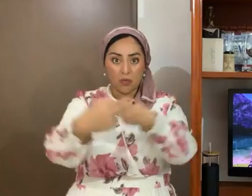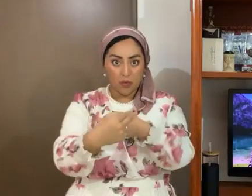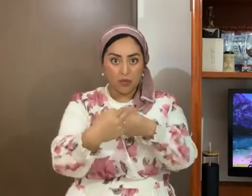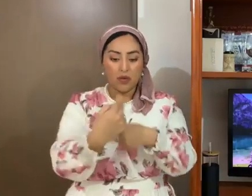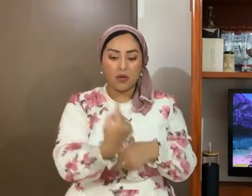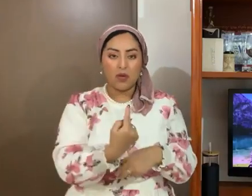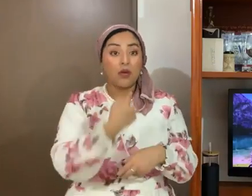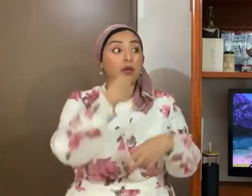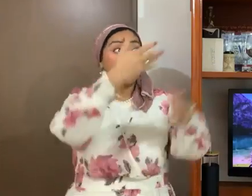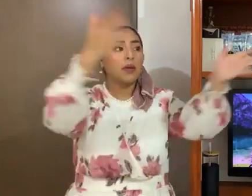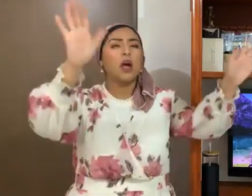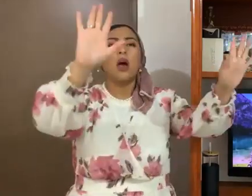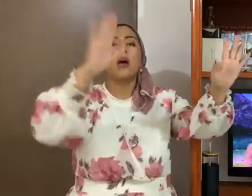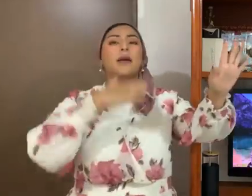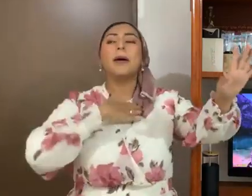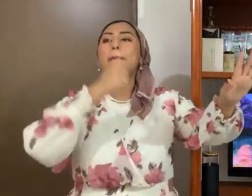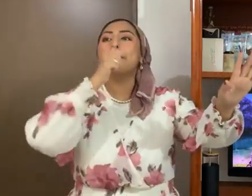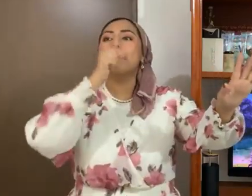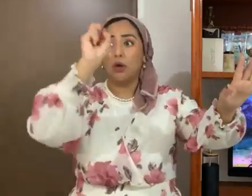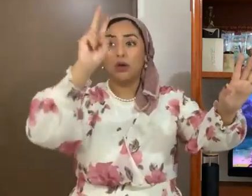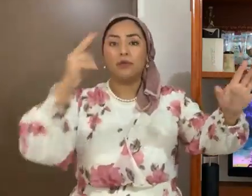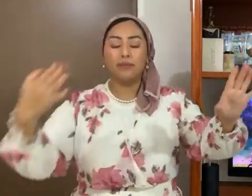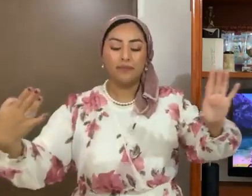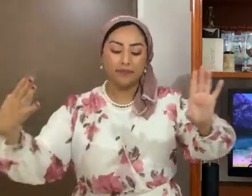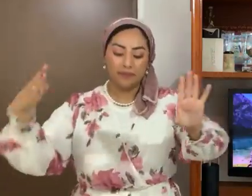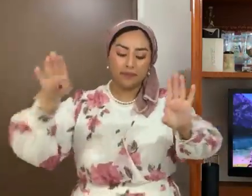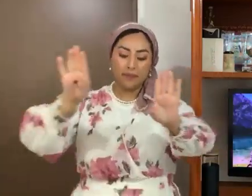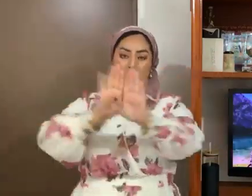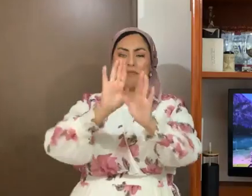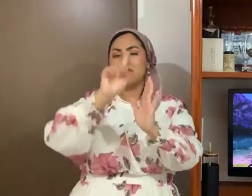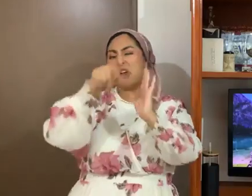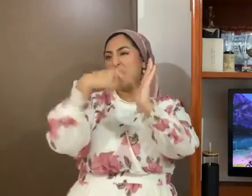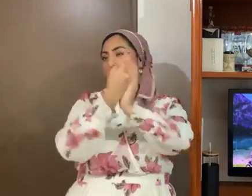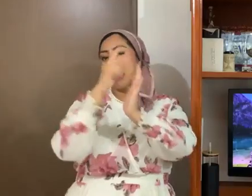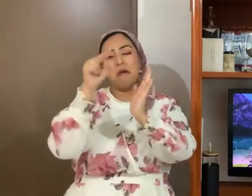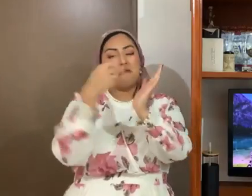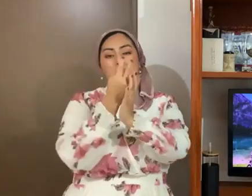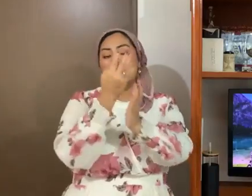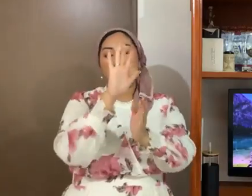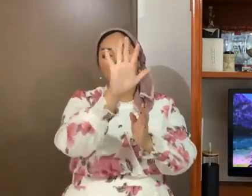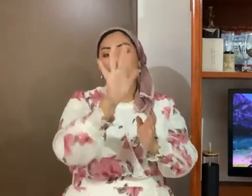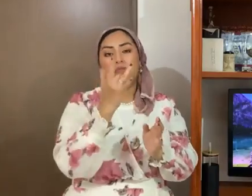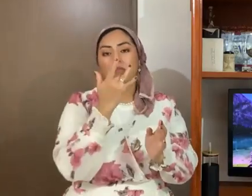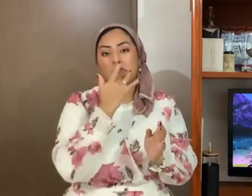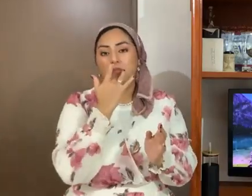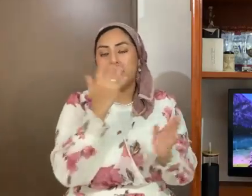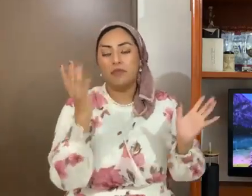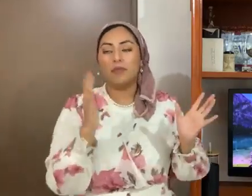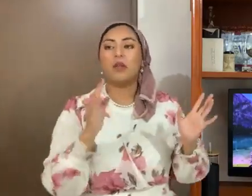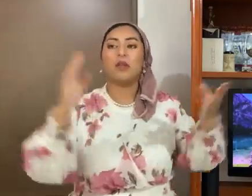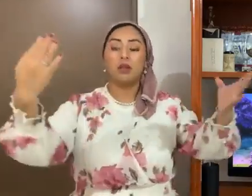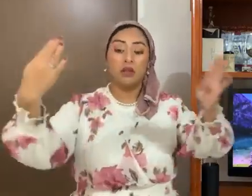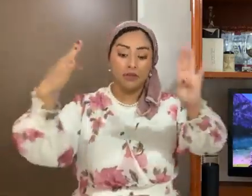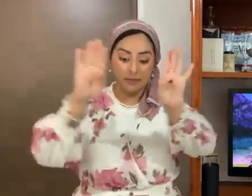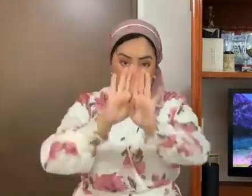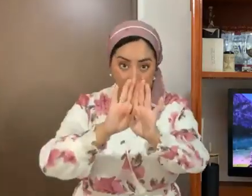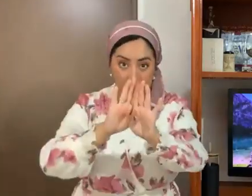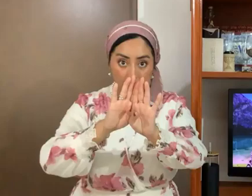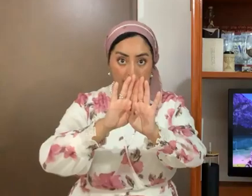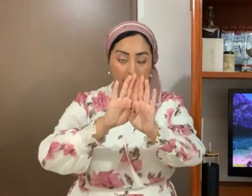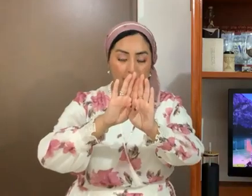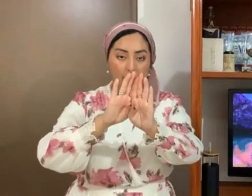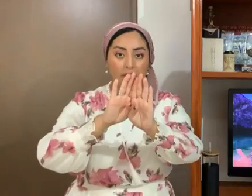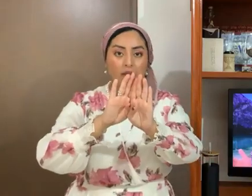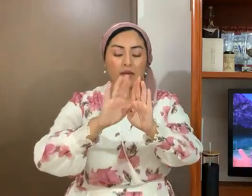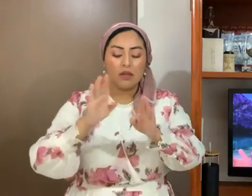en tu pieza avises, voy a estar en privado tanto tiempo, 1 hora o 2 horas, o todo el día o toda la noche. Y entonces cierras